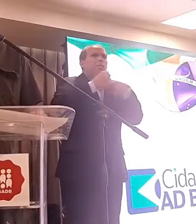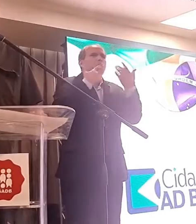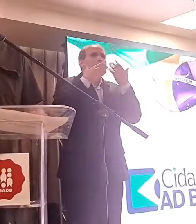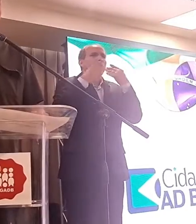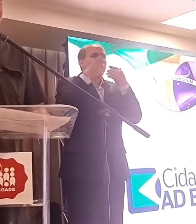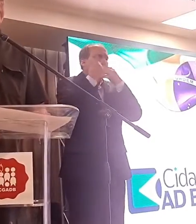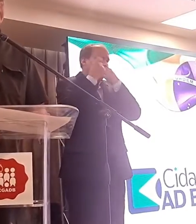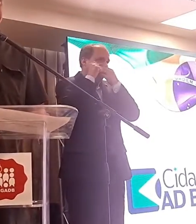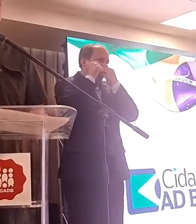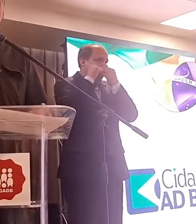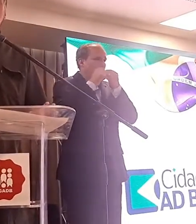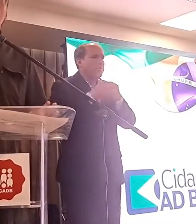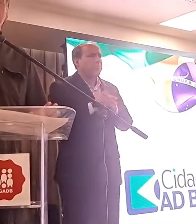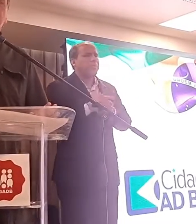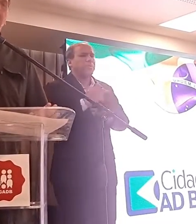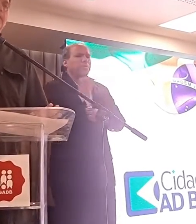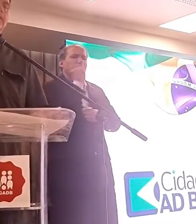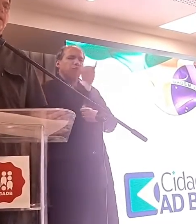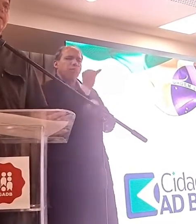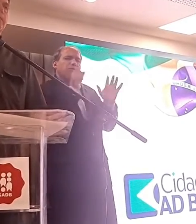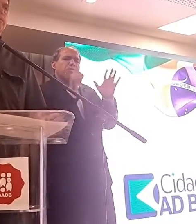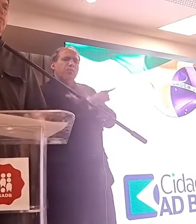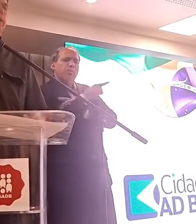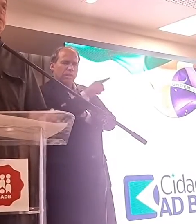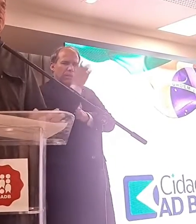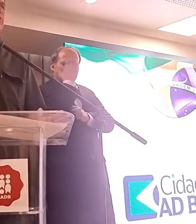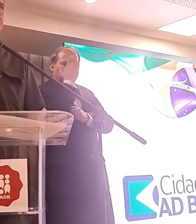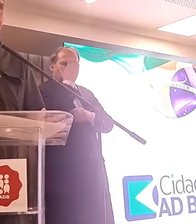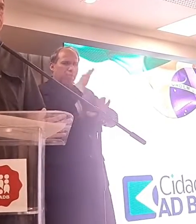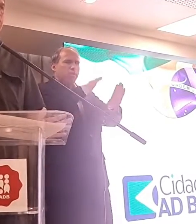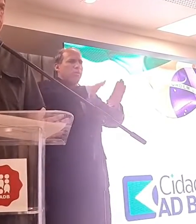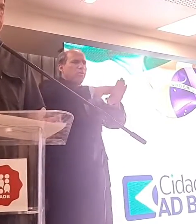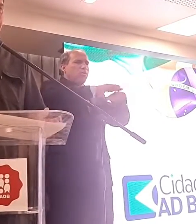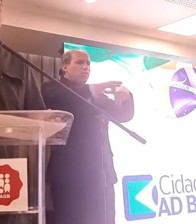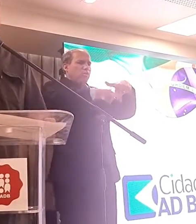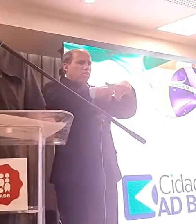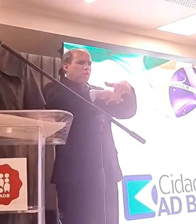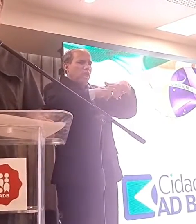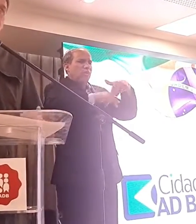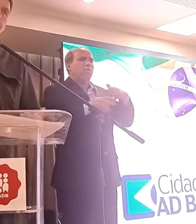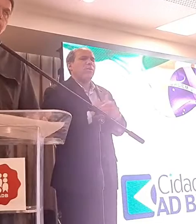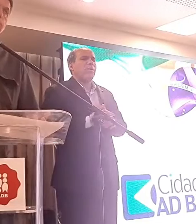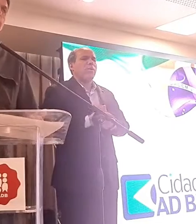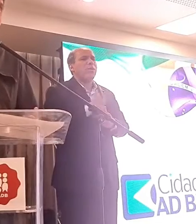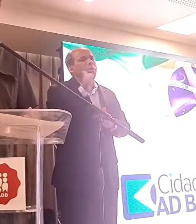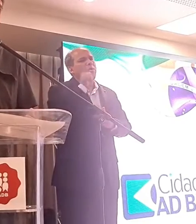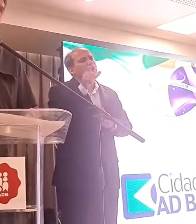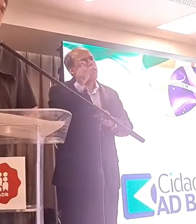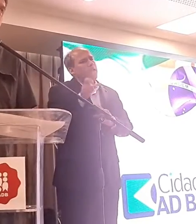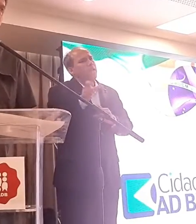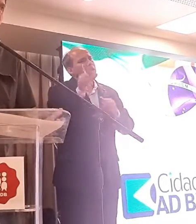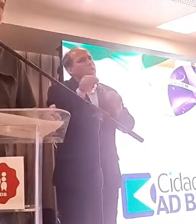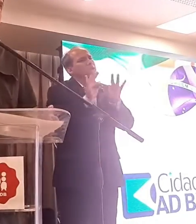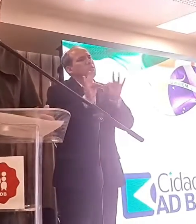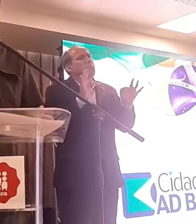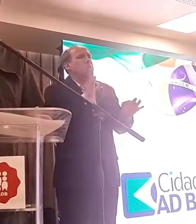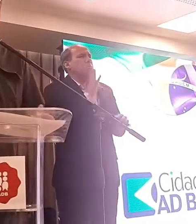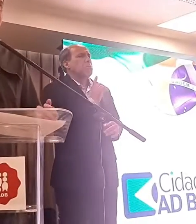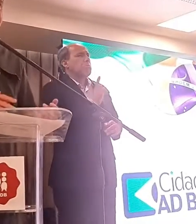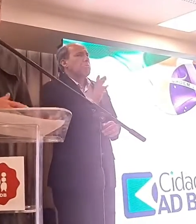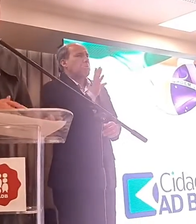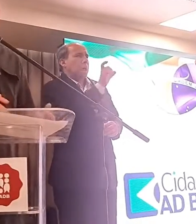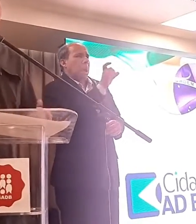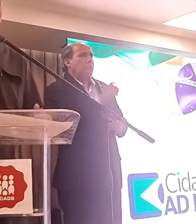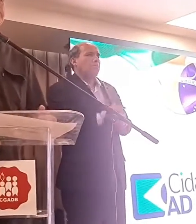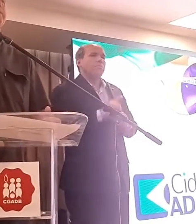uma senhora. Falei, perguntei se ela sabia o que era ideologia de gênero. Uma pessoa humilde falou que não sabia.